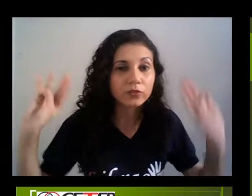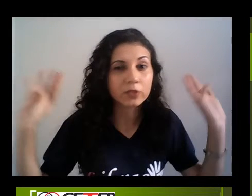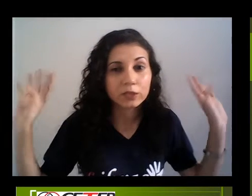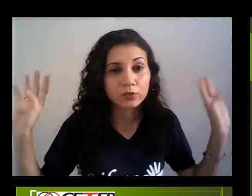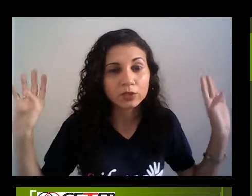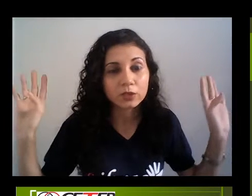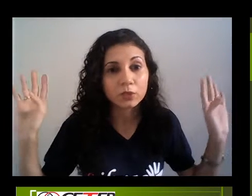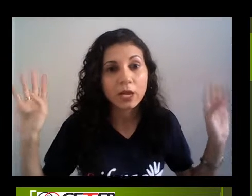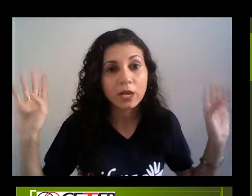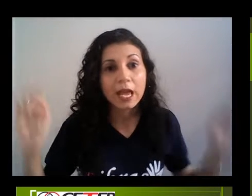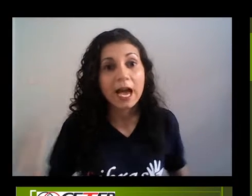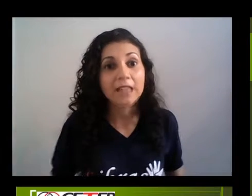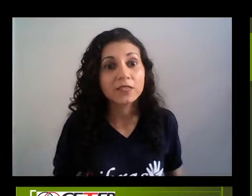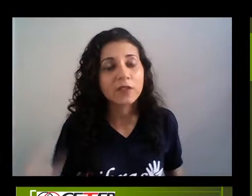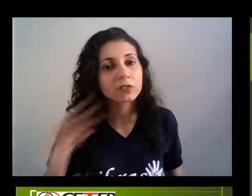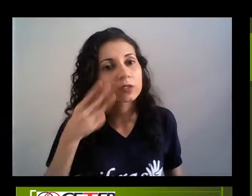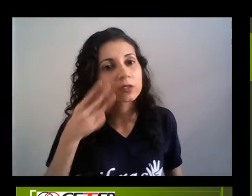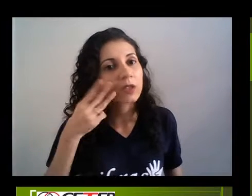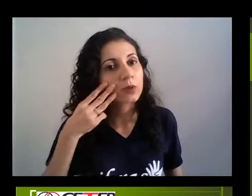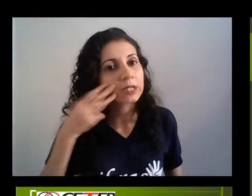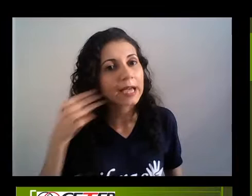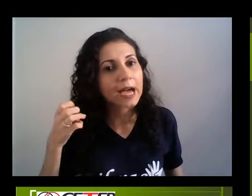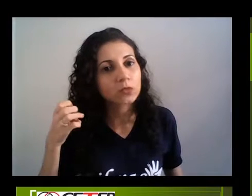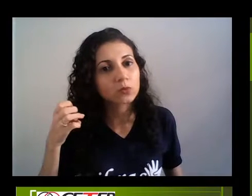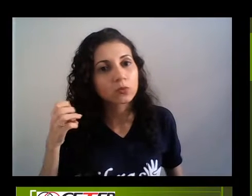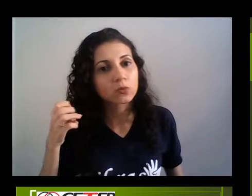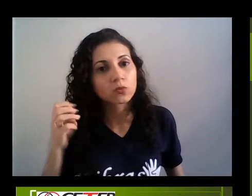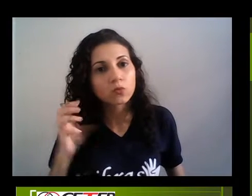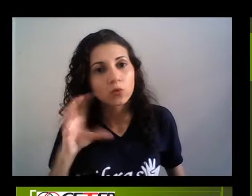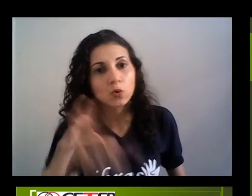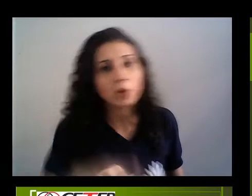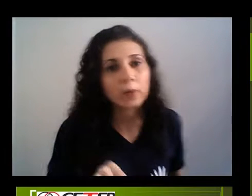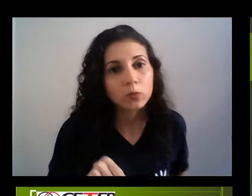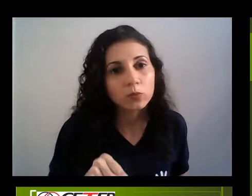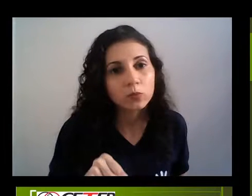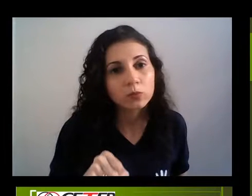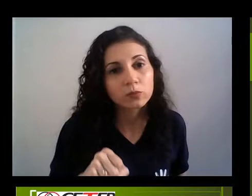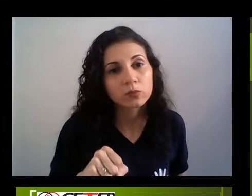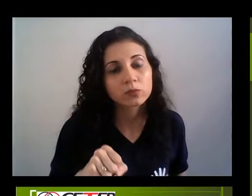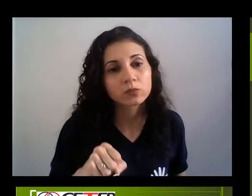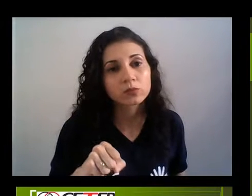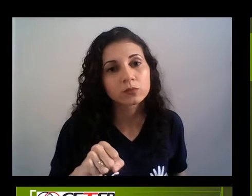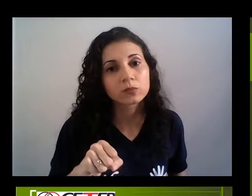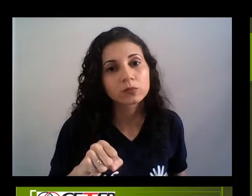Vamos ver o que aconteceu. Aí você faz o sinal de gato, comeu.